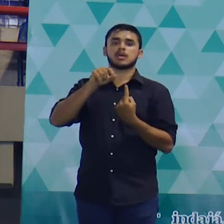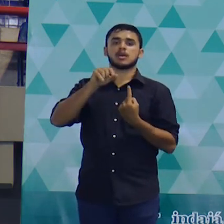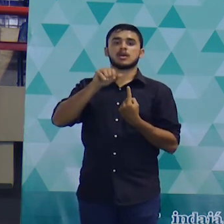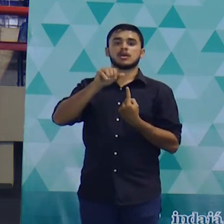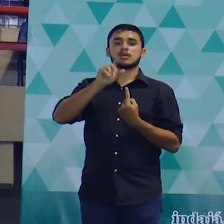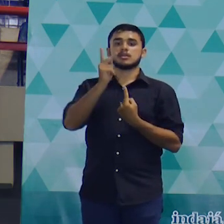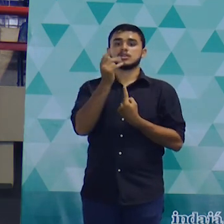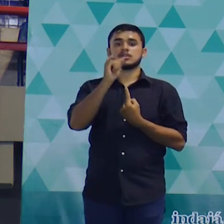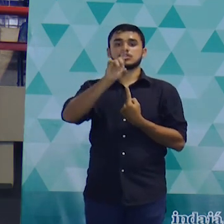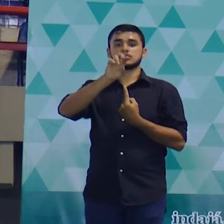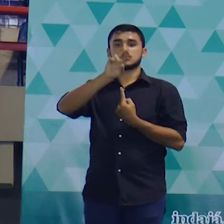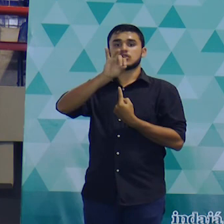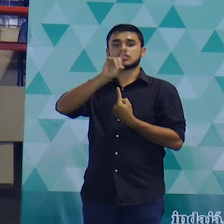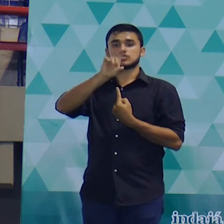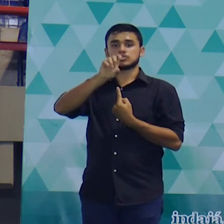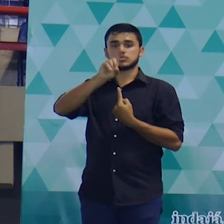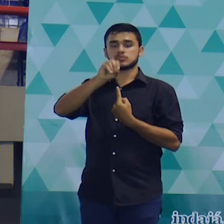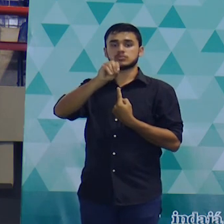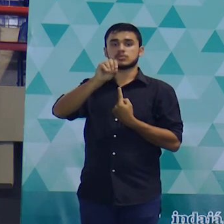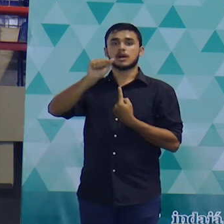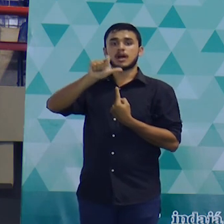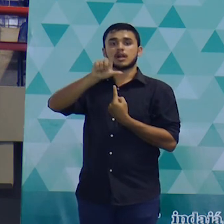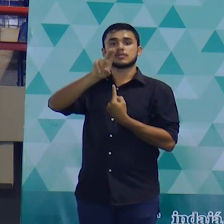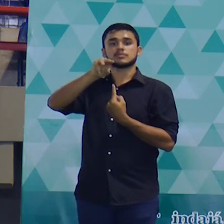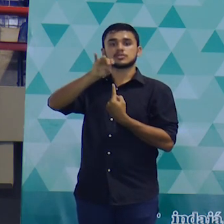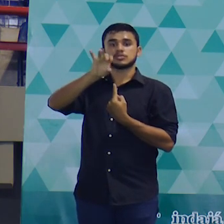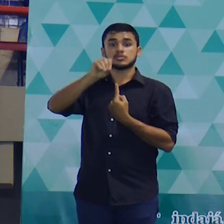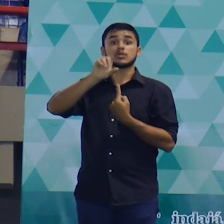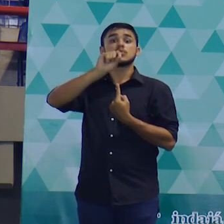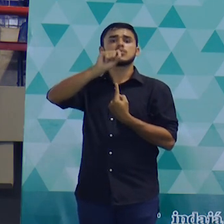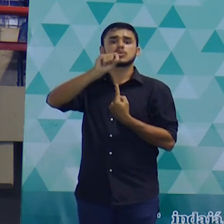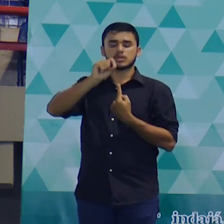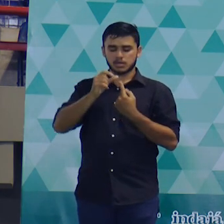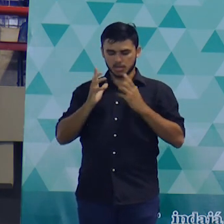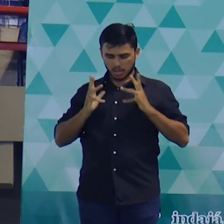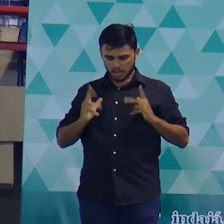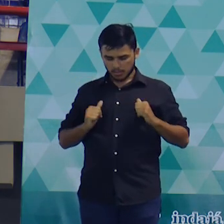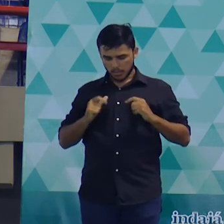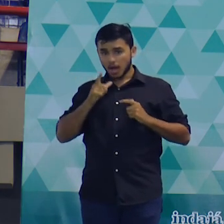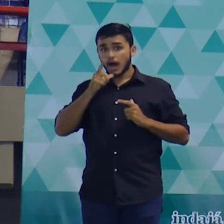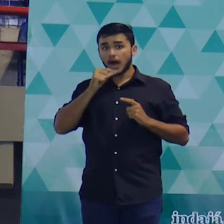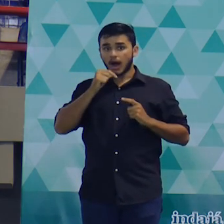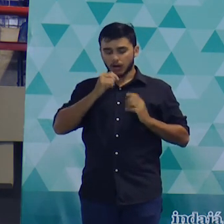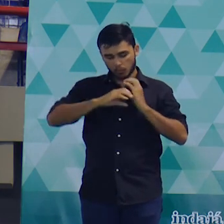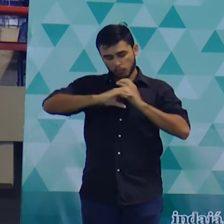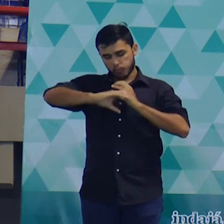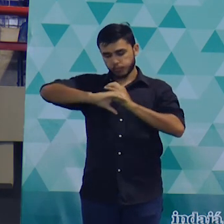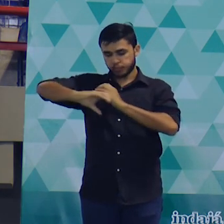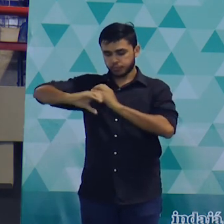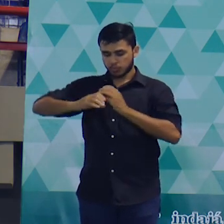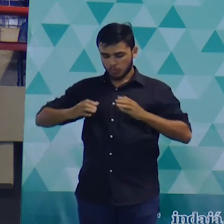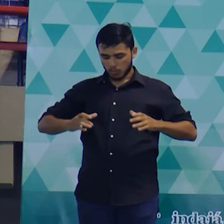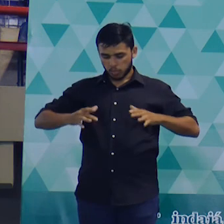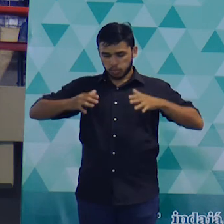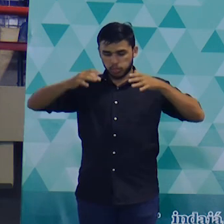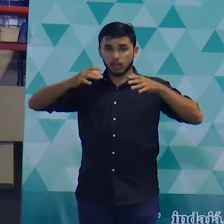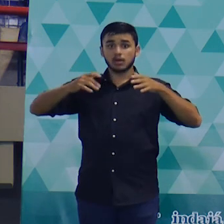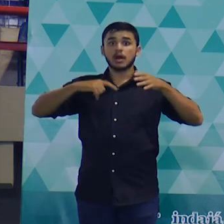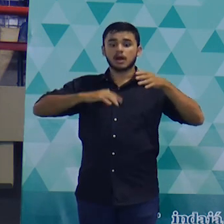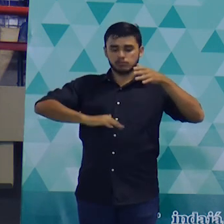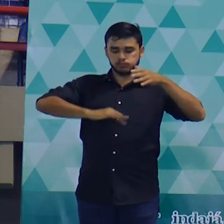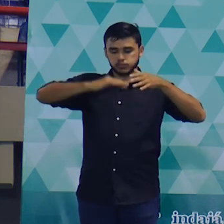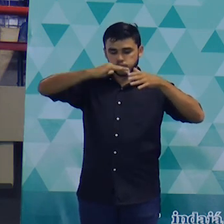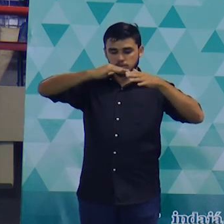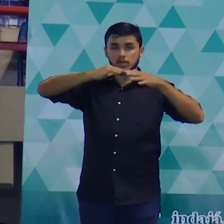suspensão. Essa substância retém as partículas em suspensão e puxam essas partículas para o fundo do tanque. Esse